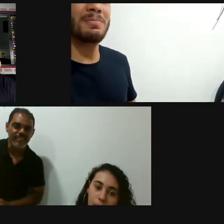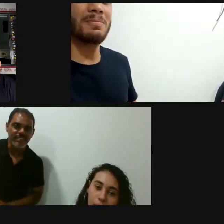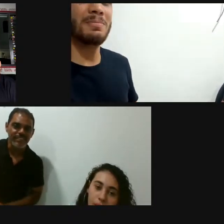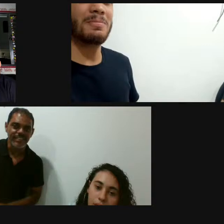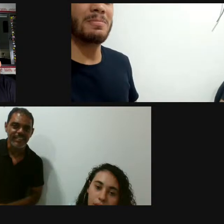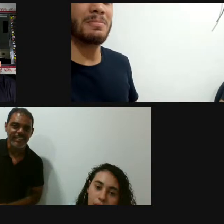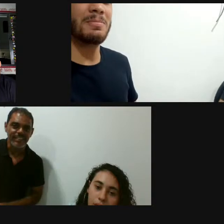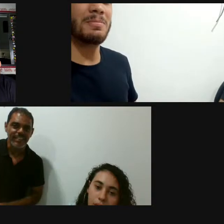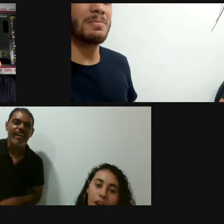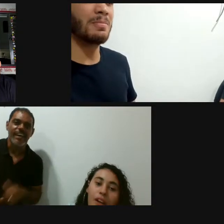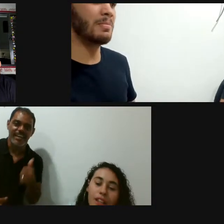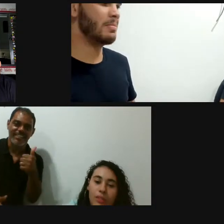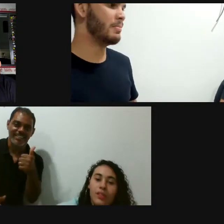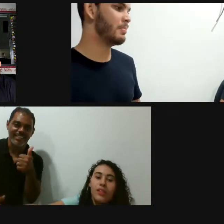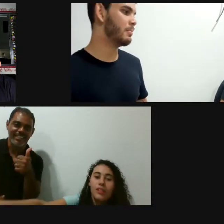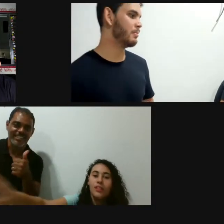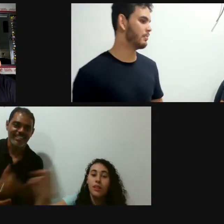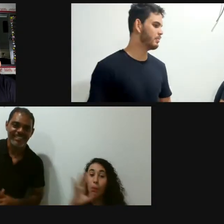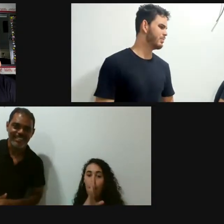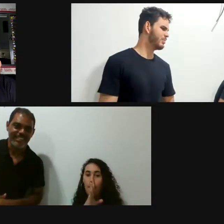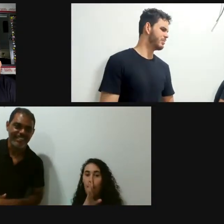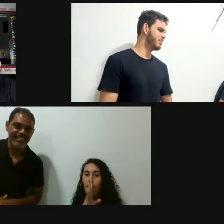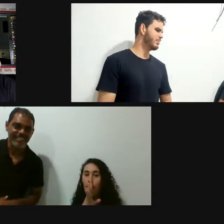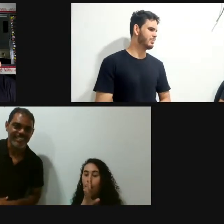Estão ouvindo? Agora tá...